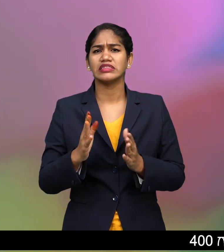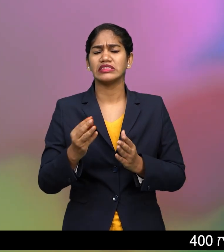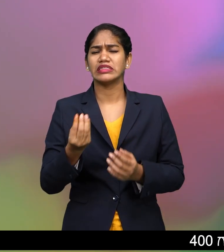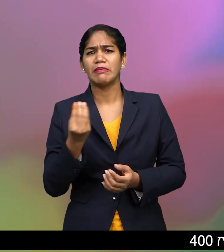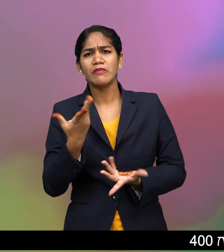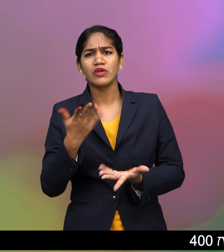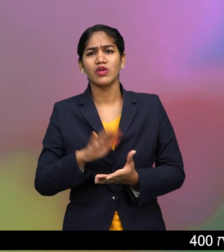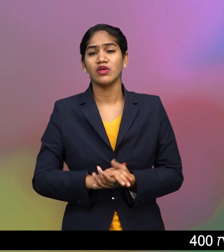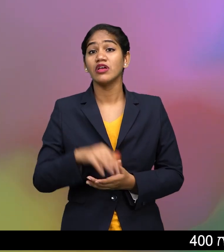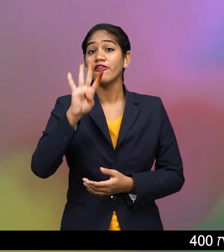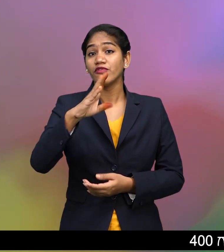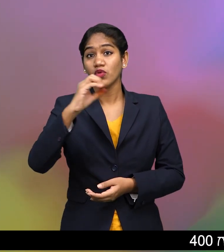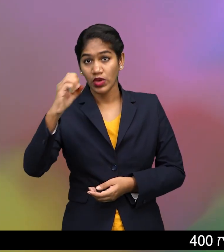400 ಗ್ರಾಂ ತೂಗುತ್ತದೆ.